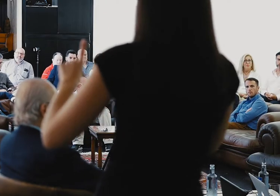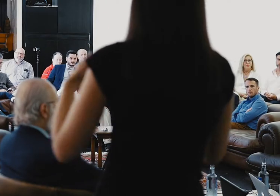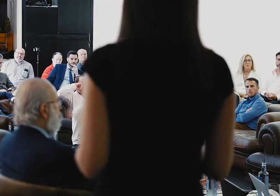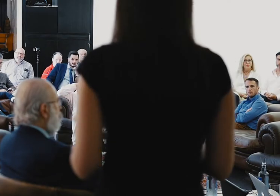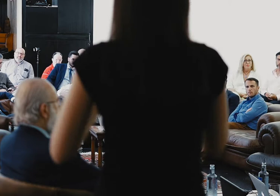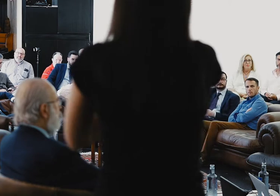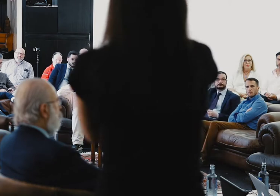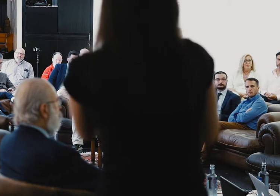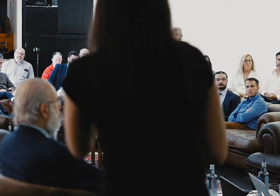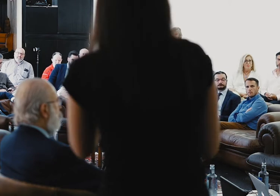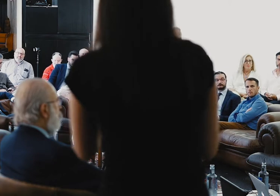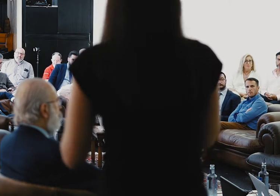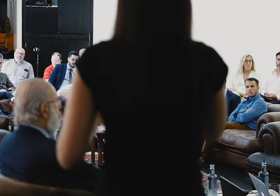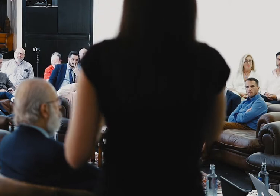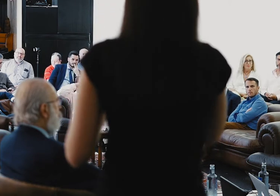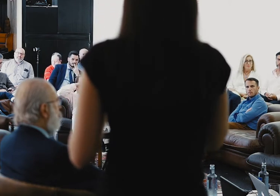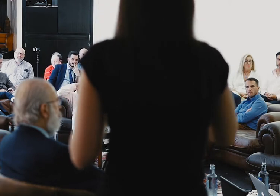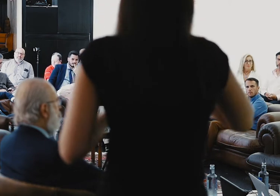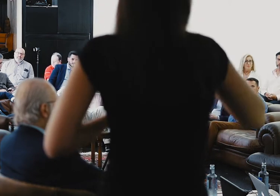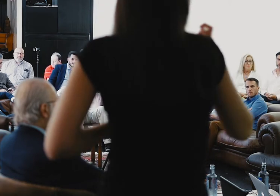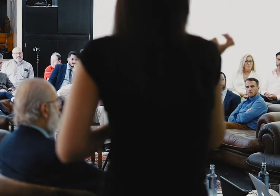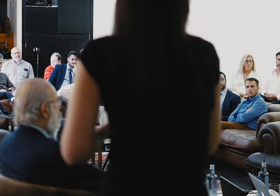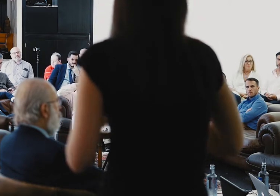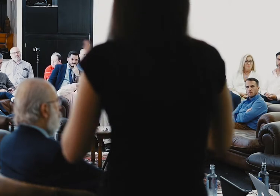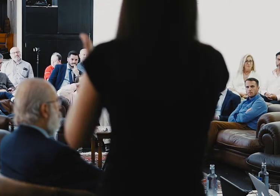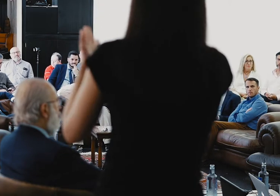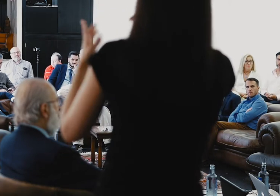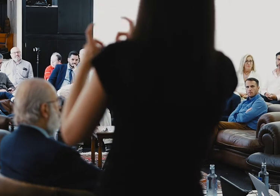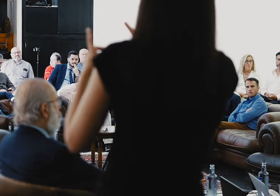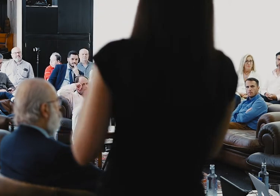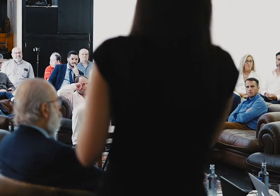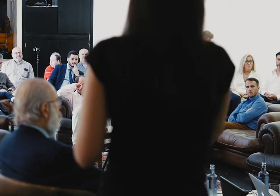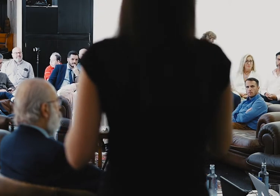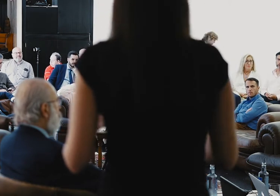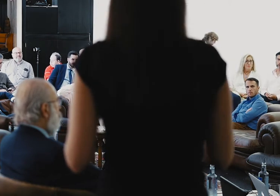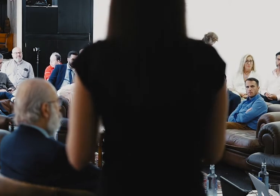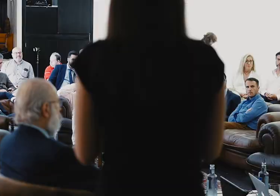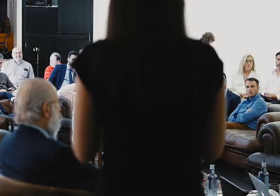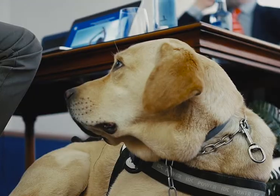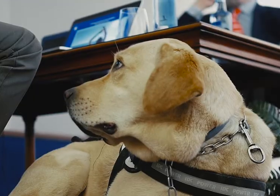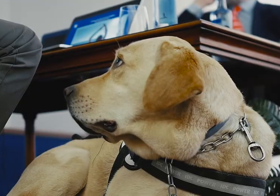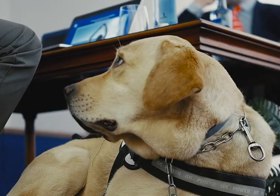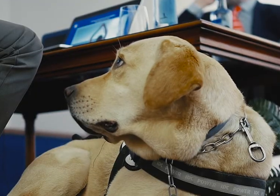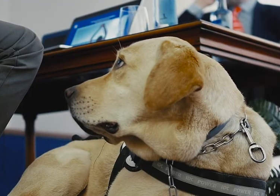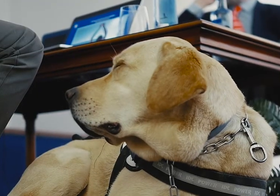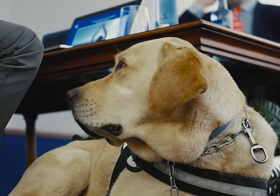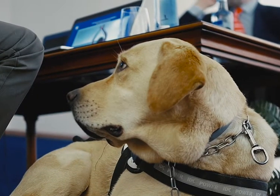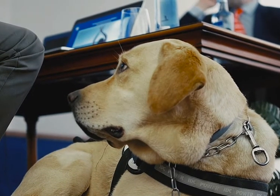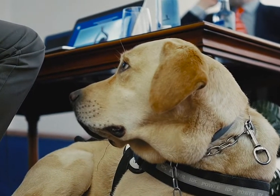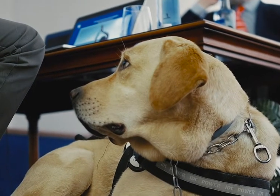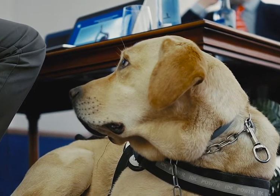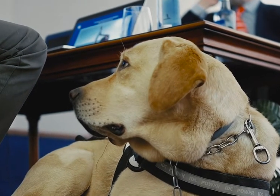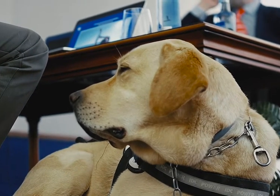cualquier idioma, y hablada. Fue pensada para ciegos, pero es que ahora resulta que muchos hosteleros la utilizan para lo que vulgarmente